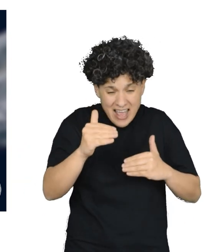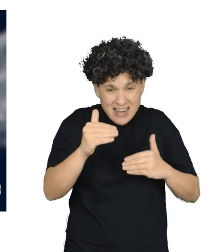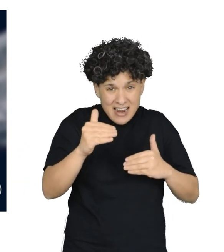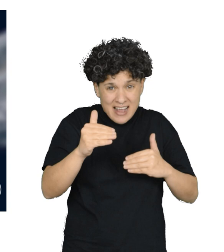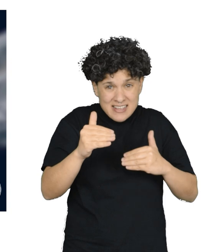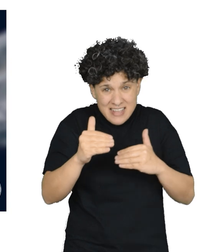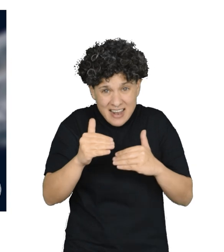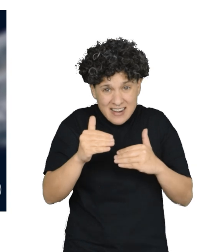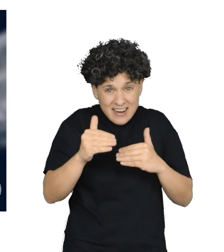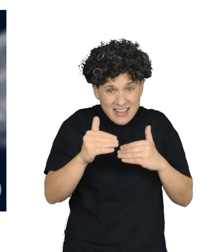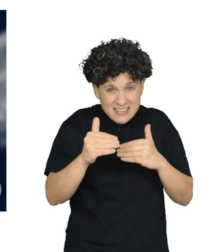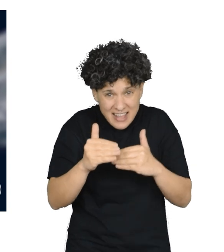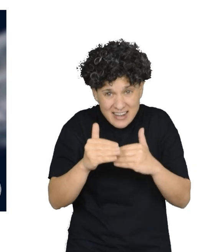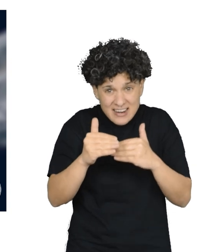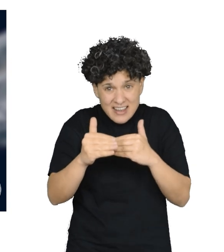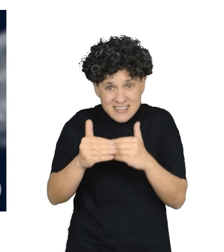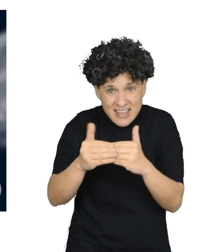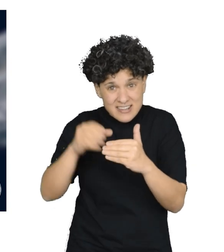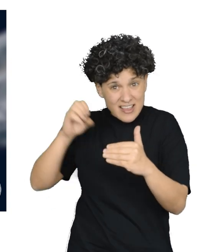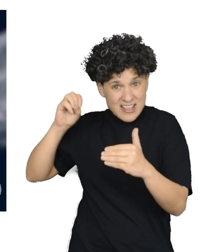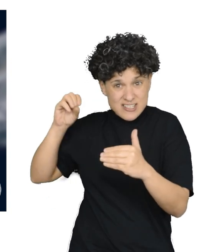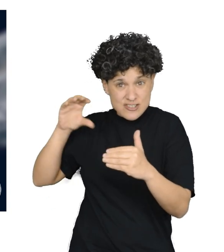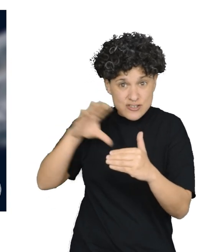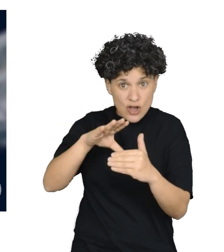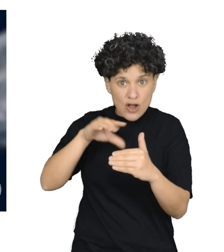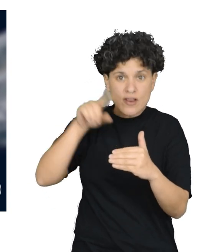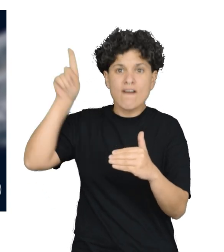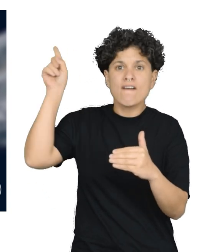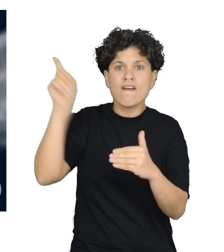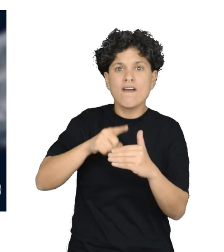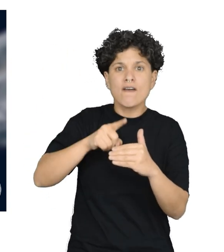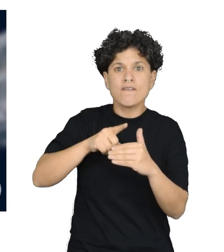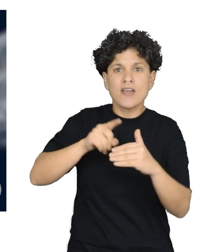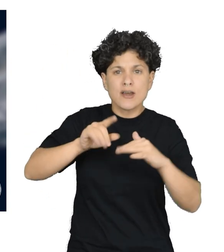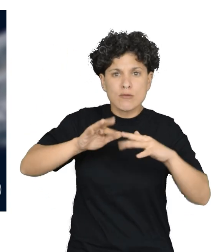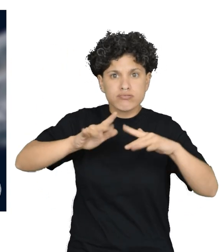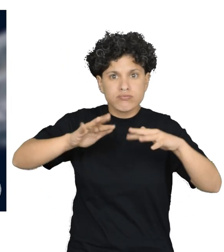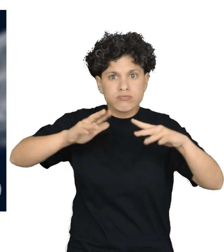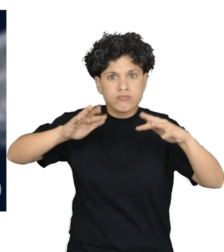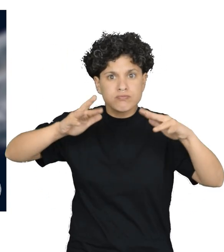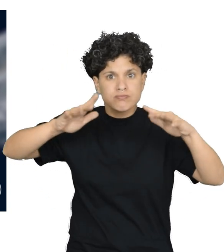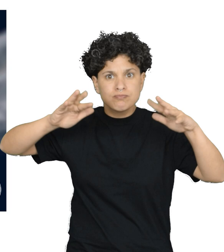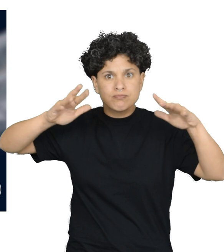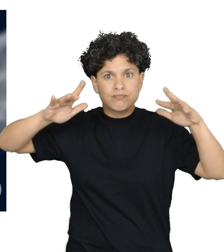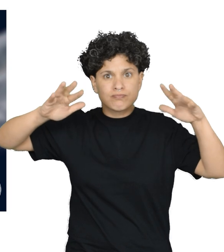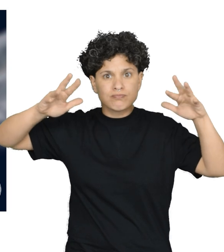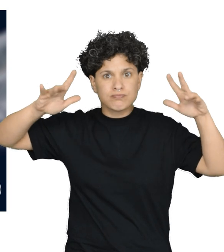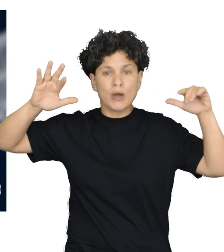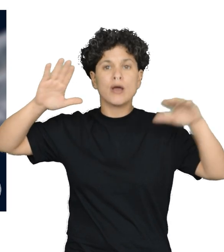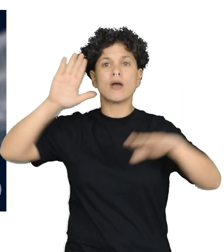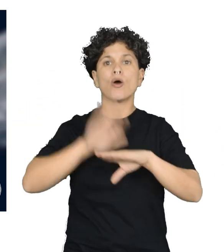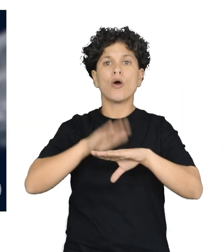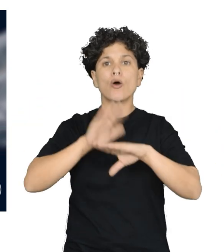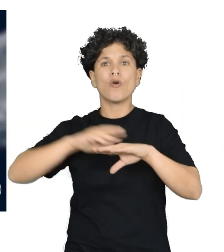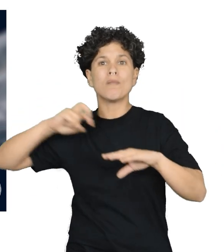cuando se acerca aún más al sol el viento golpea la coma y se genera esta cola de gas y polvo ionizado